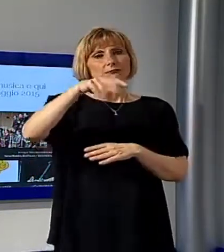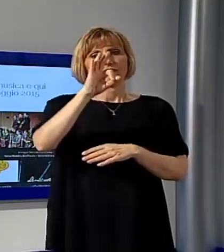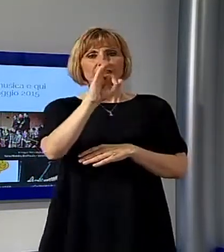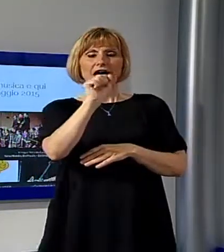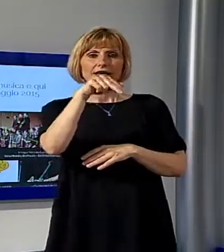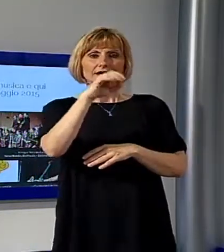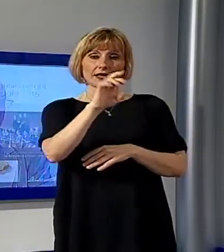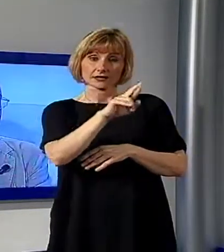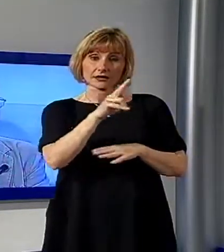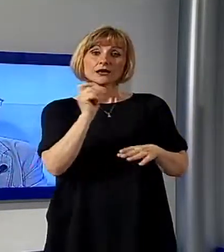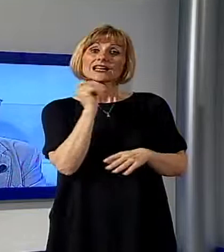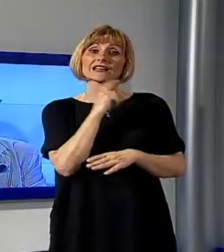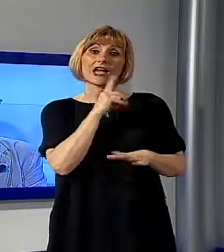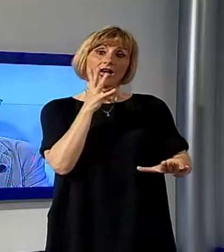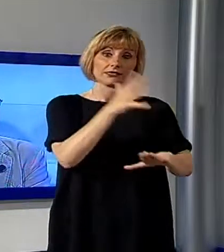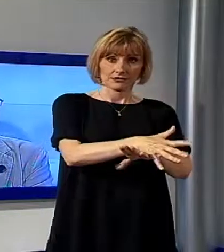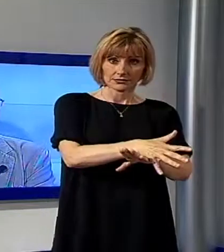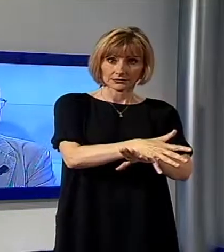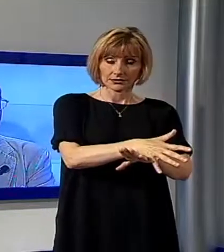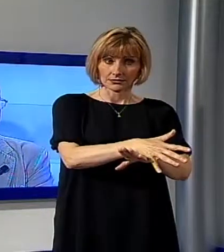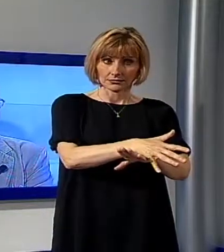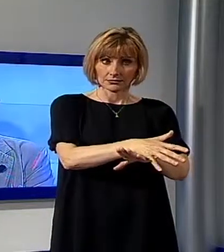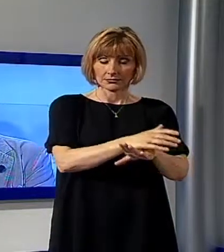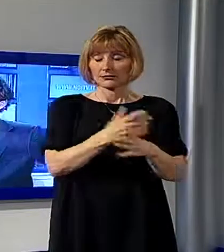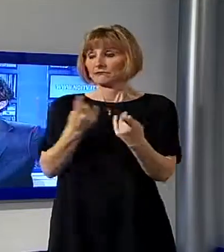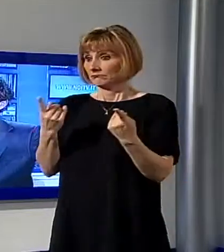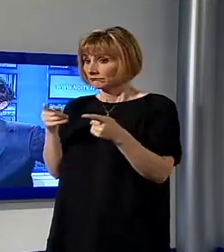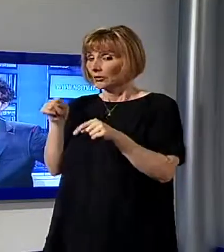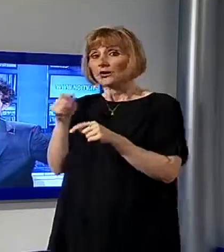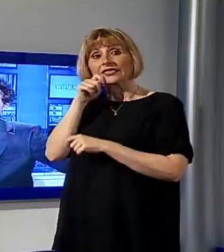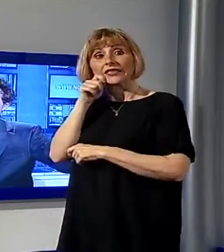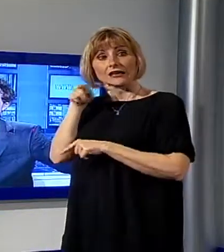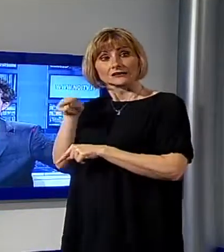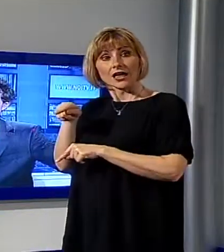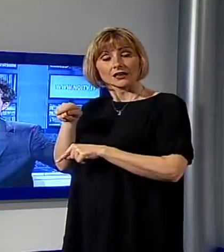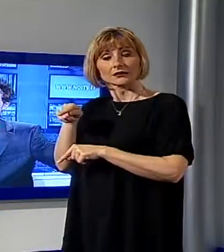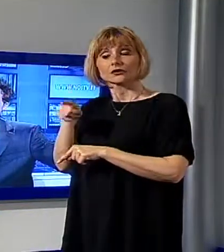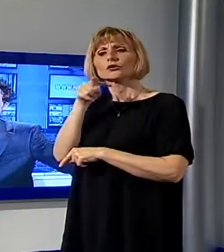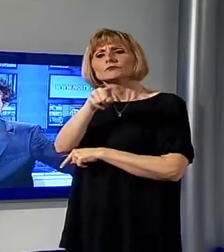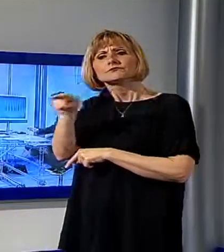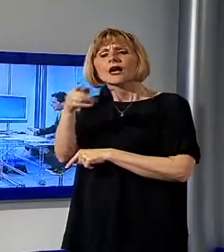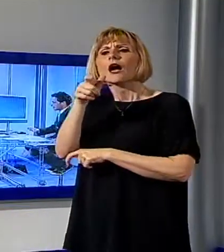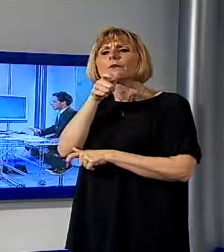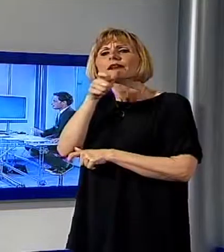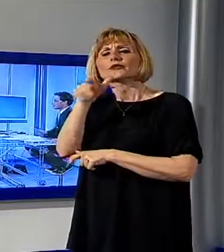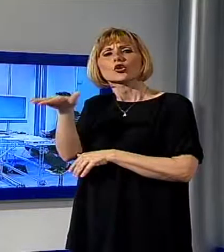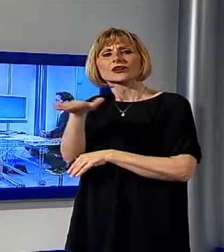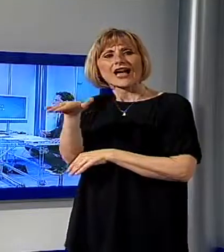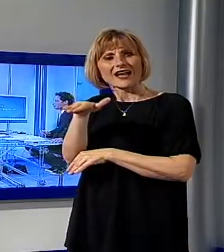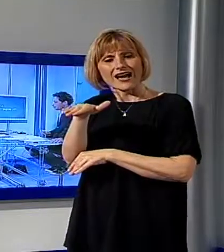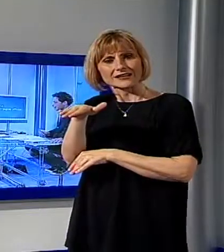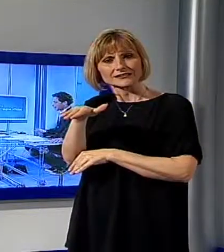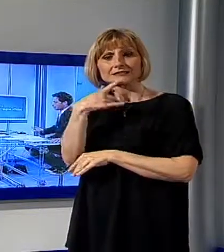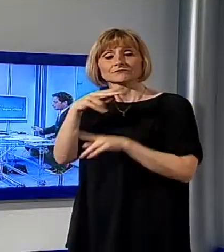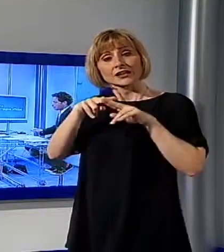sono a ingresso gratuito. Insomma, è un dato interessante. Lei ha parlato di ragazzi, allora vorrei, se rimane ancora